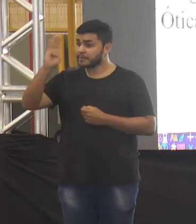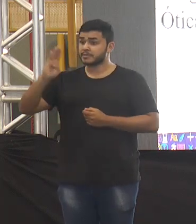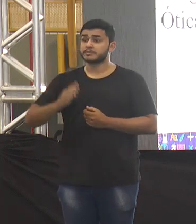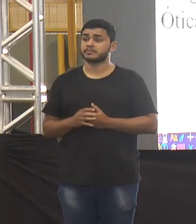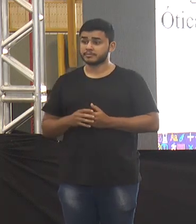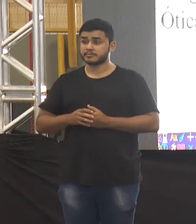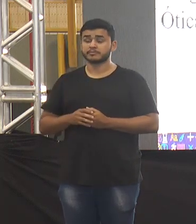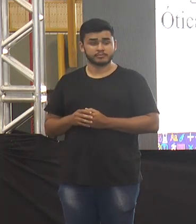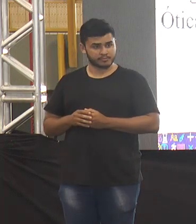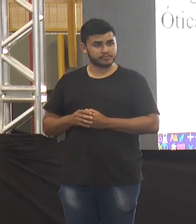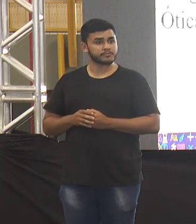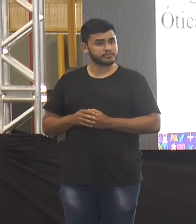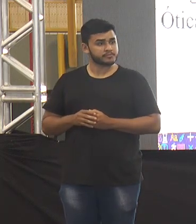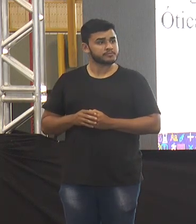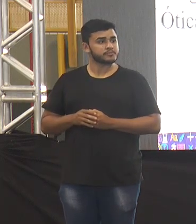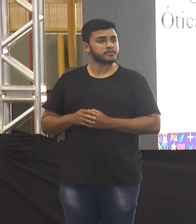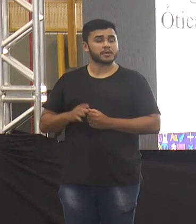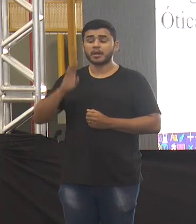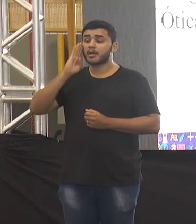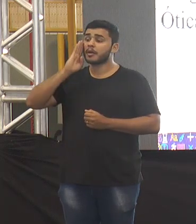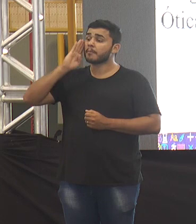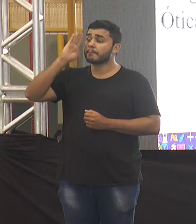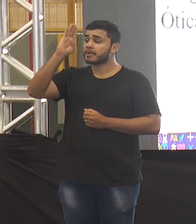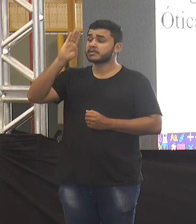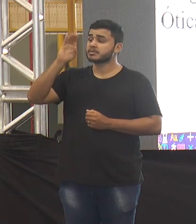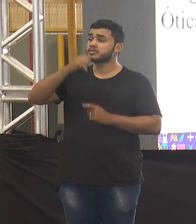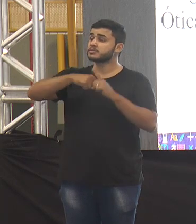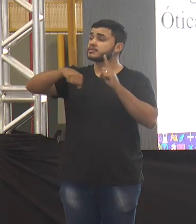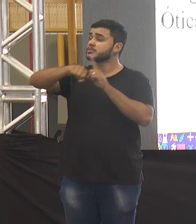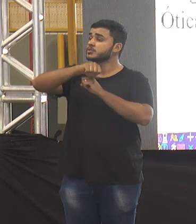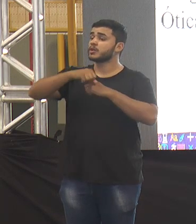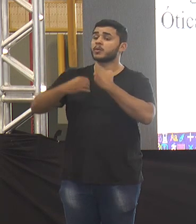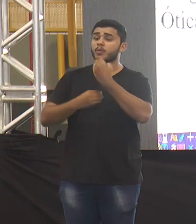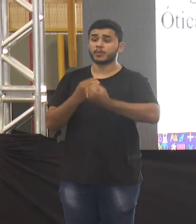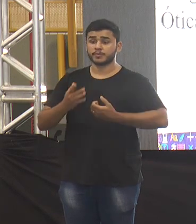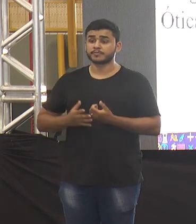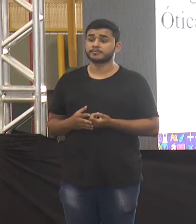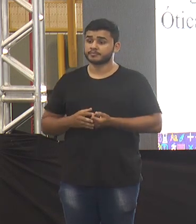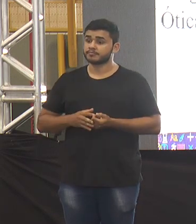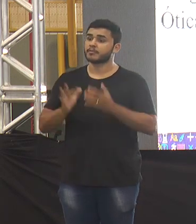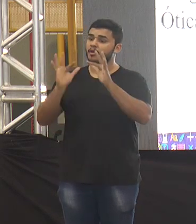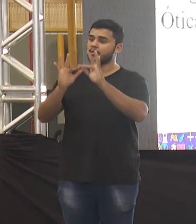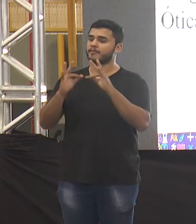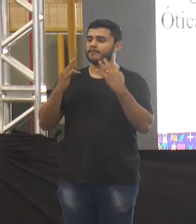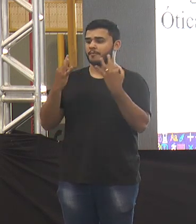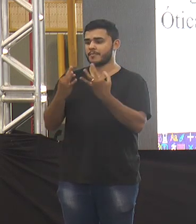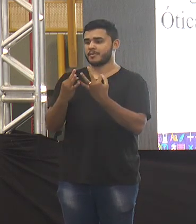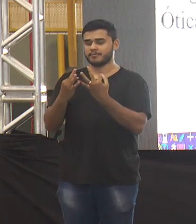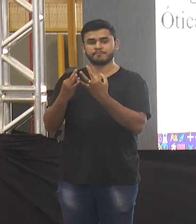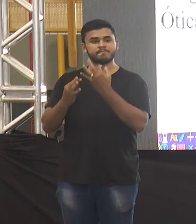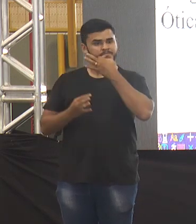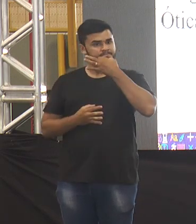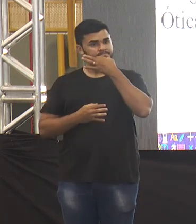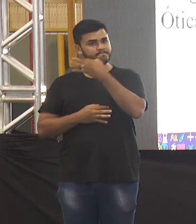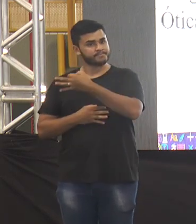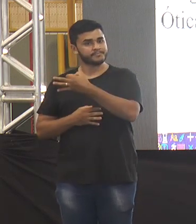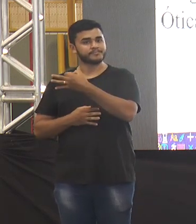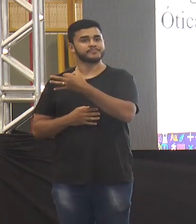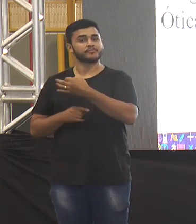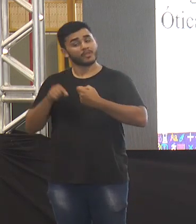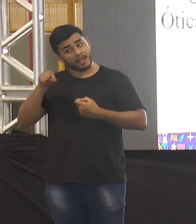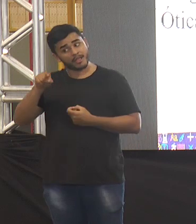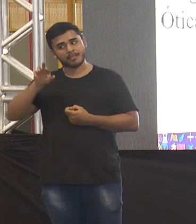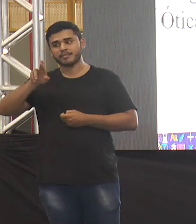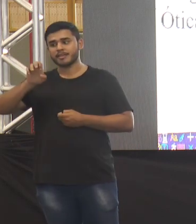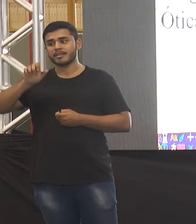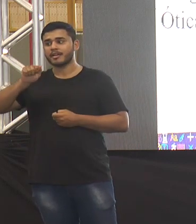da sociedade. Qual é a célula mãe da sociedade burguesa? A família. É por isso que